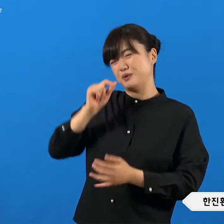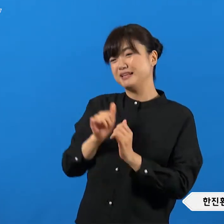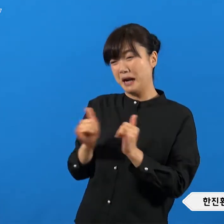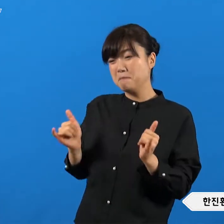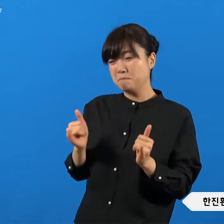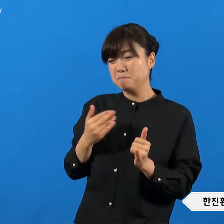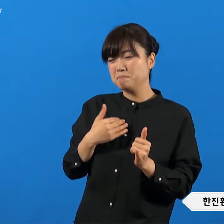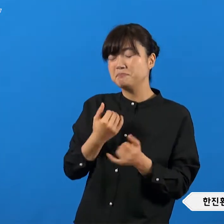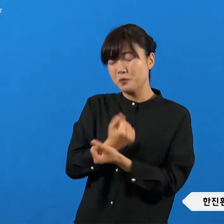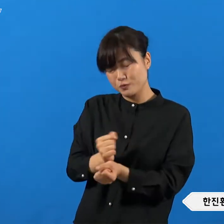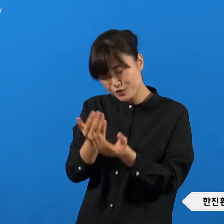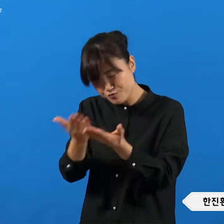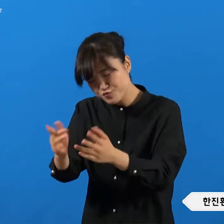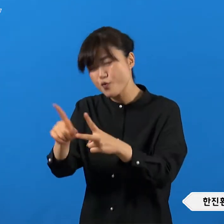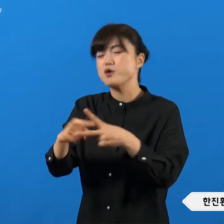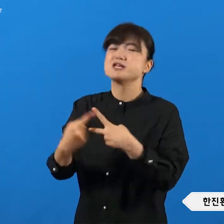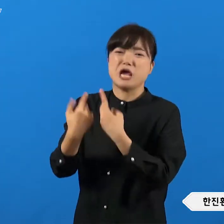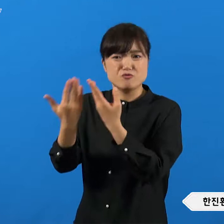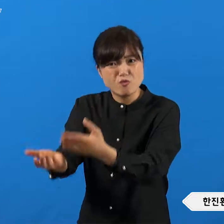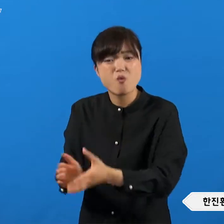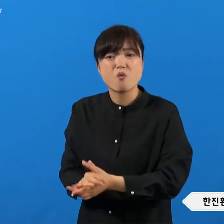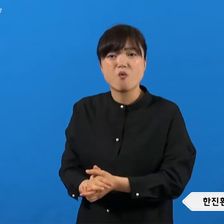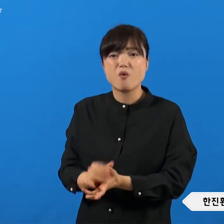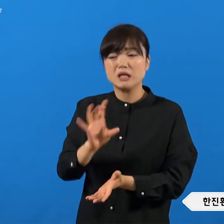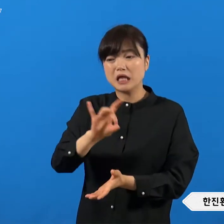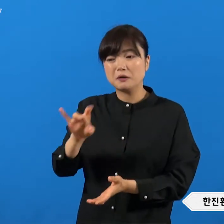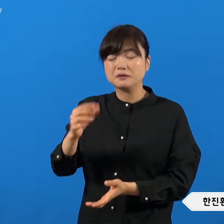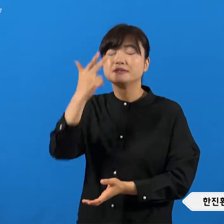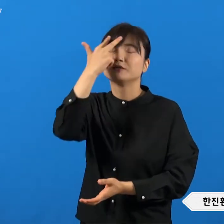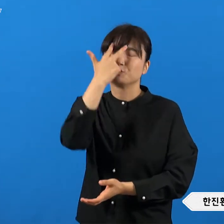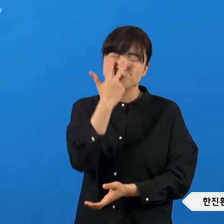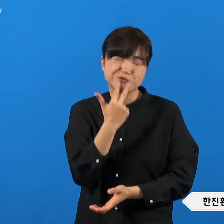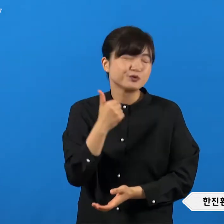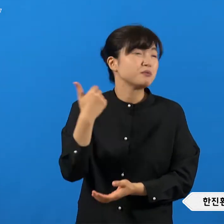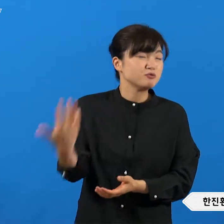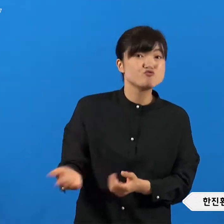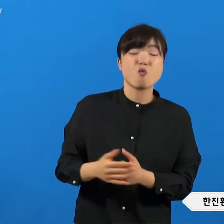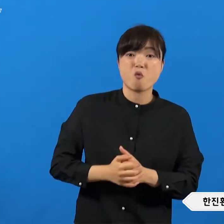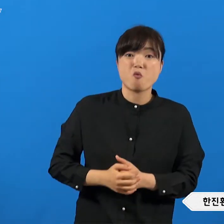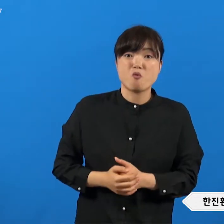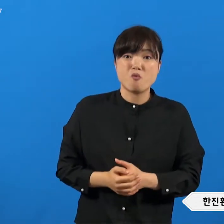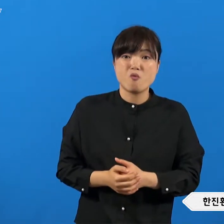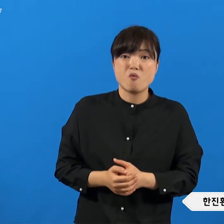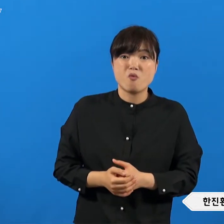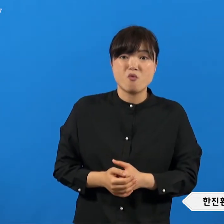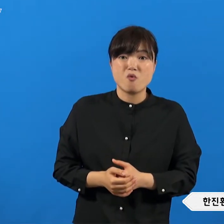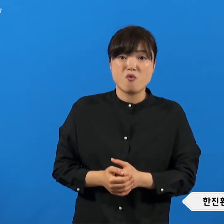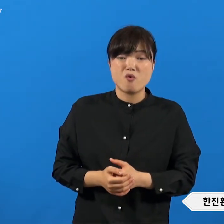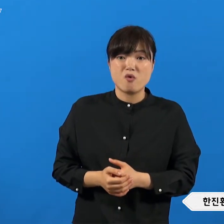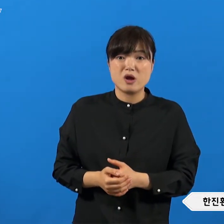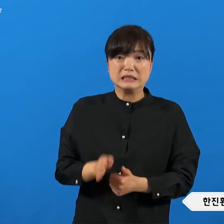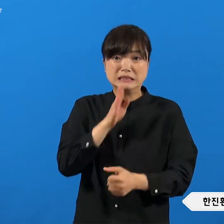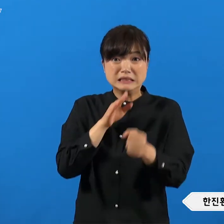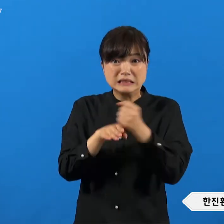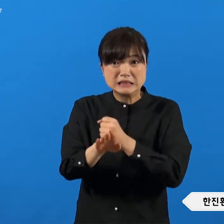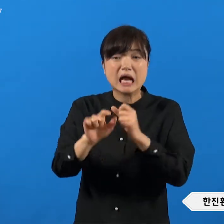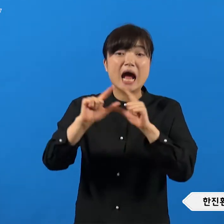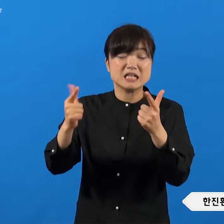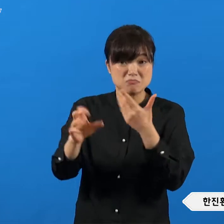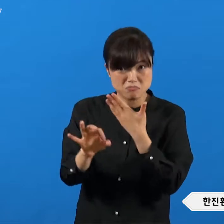인간이니까 좀 용서도 해주고 이해도 해주고, 때로는 못 본 듯이 그렇게 눈도 감고, 죽고 사는 문제